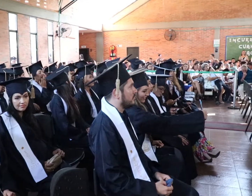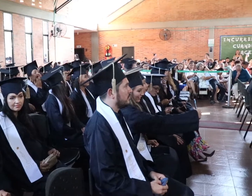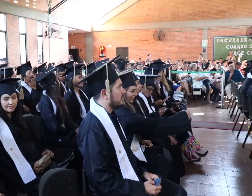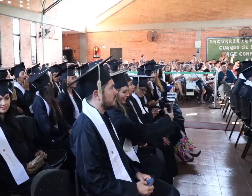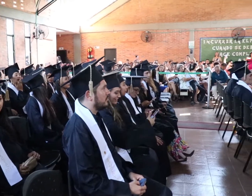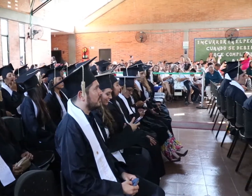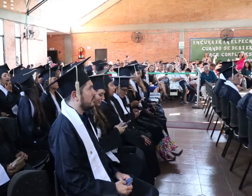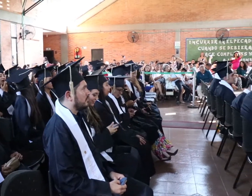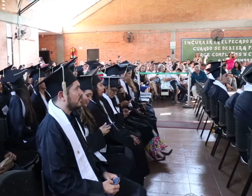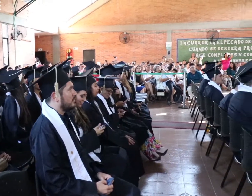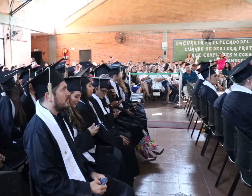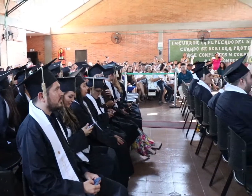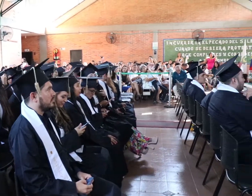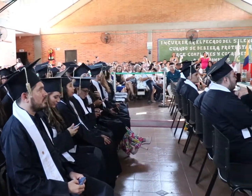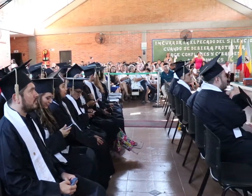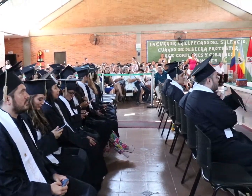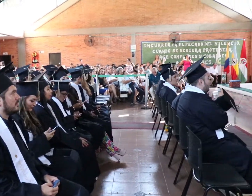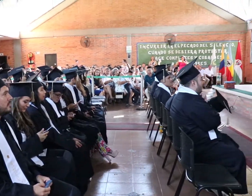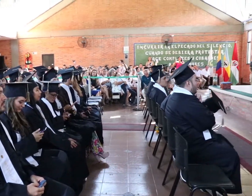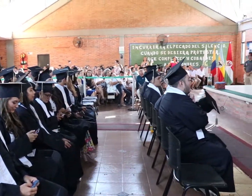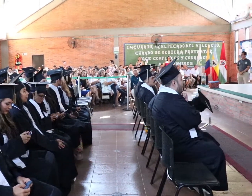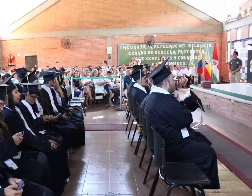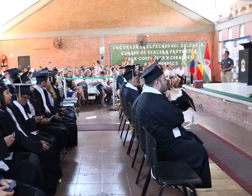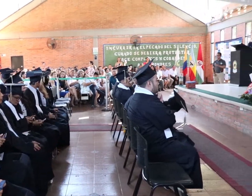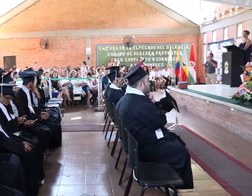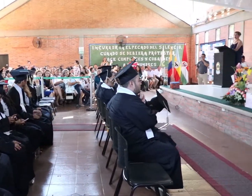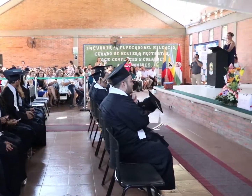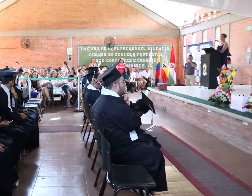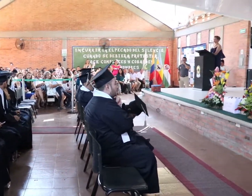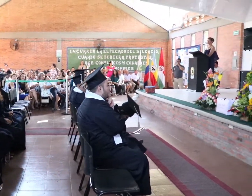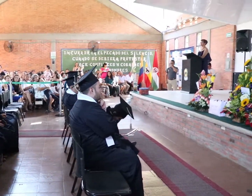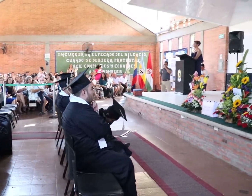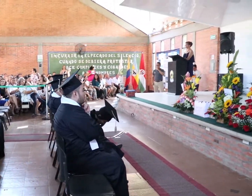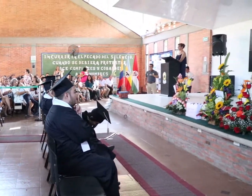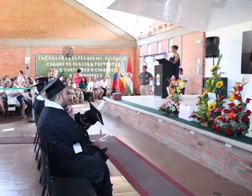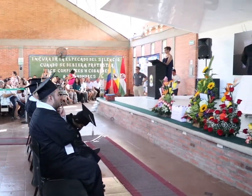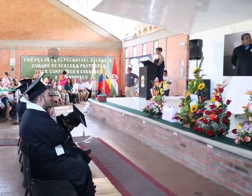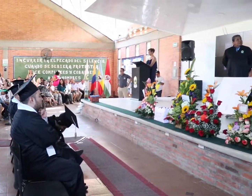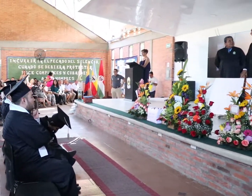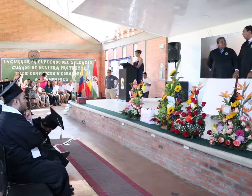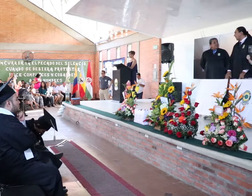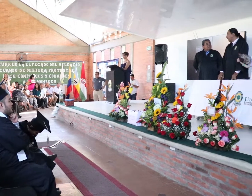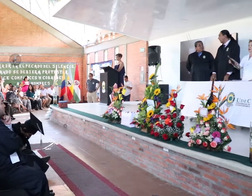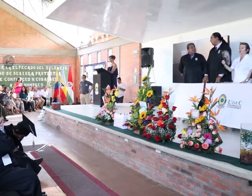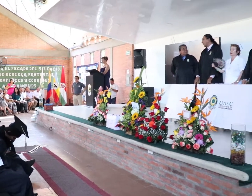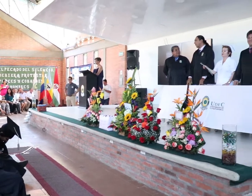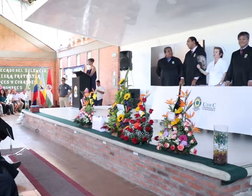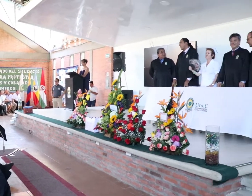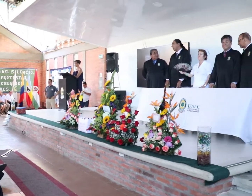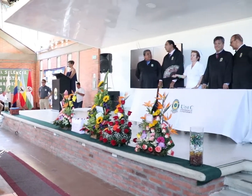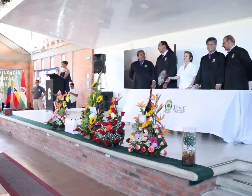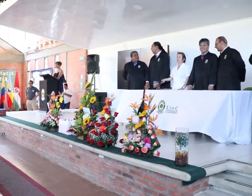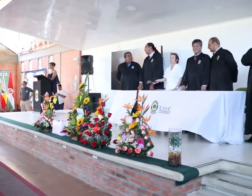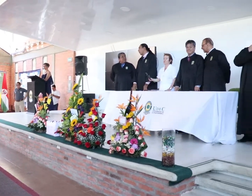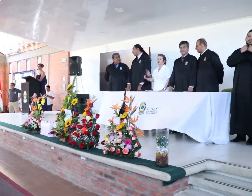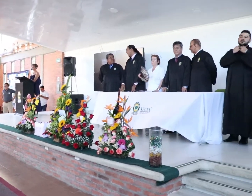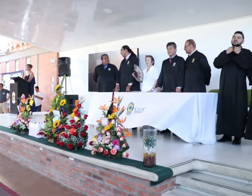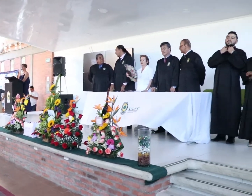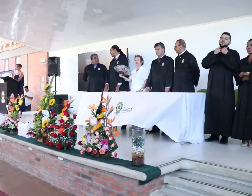todo el proceso de la inclusión o del ingreso en la universidad. Proceso que no es fácil, yo entiendo. Pues era un